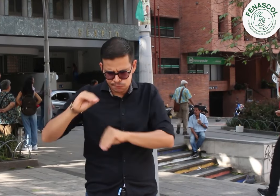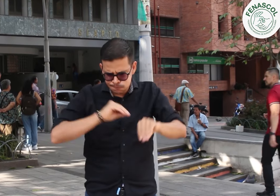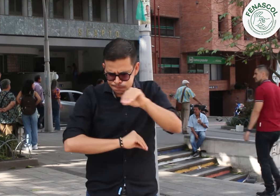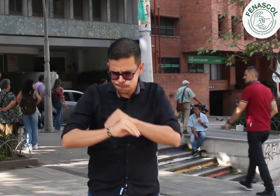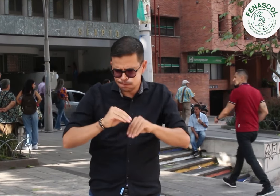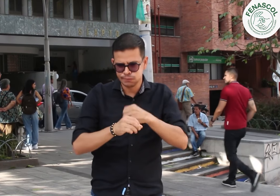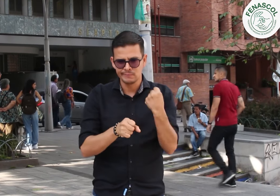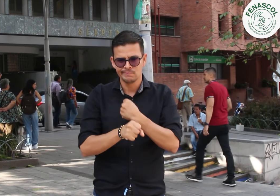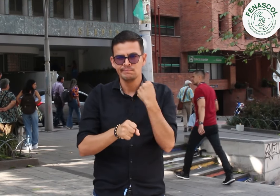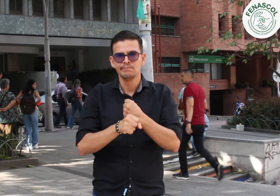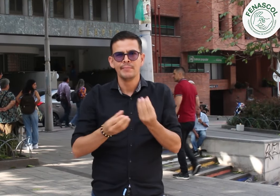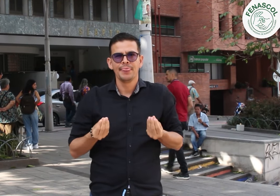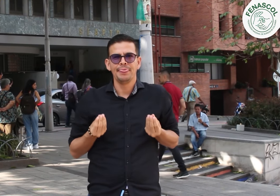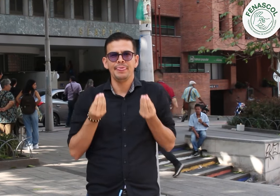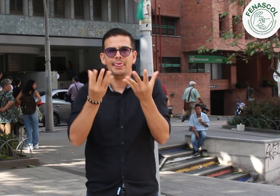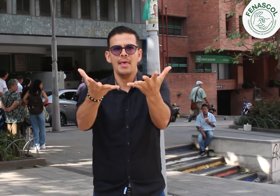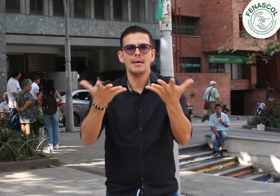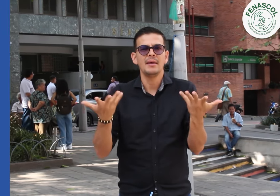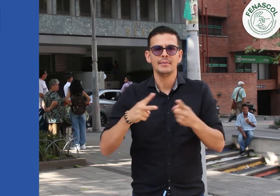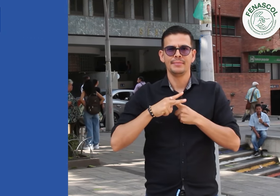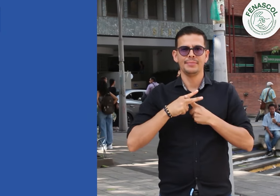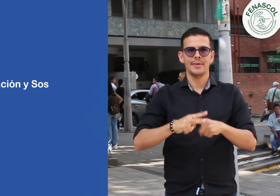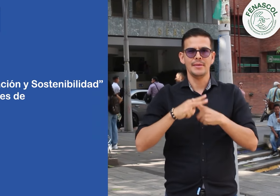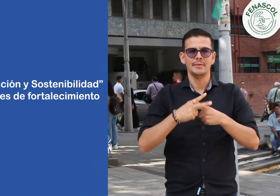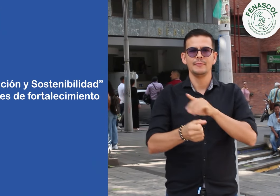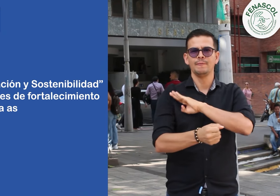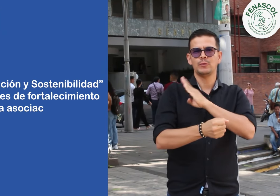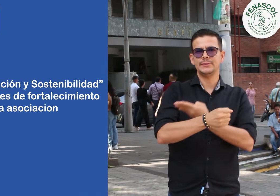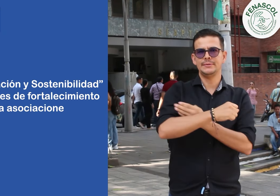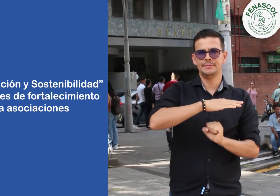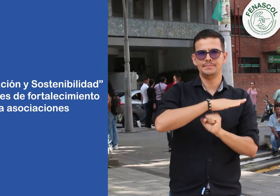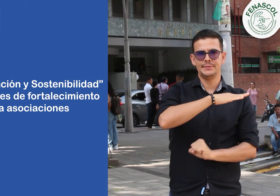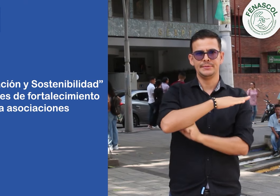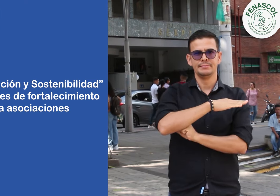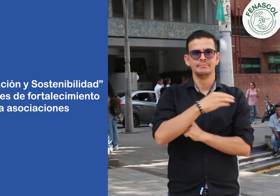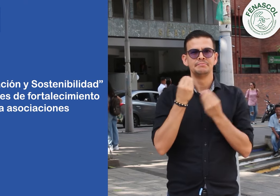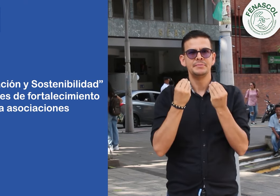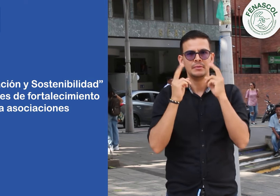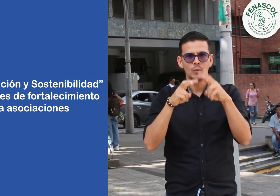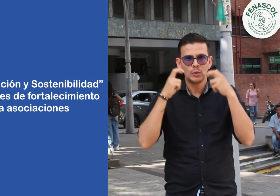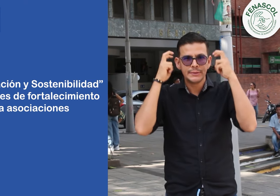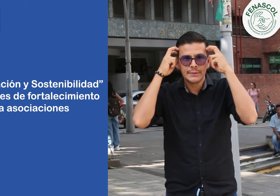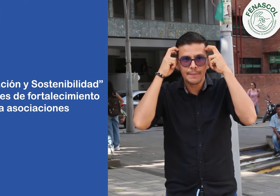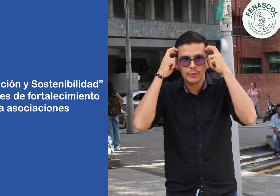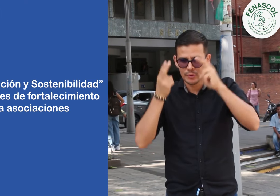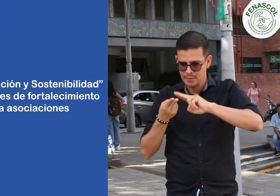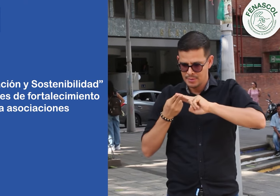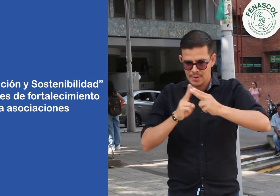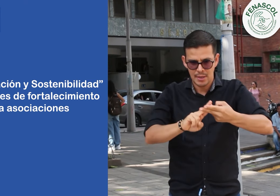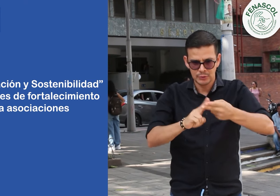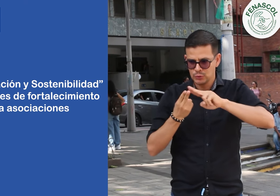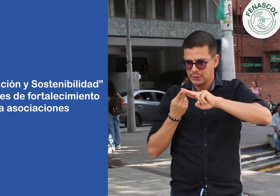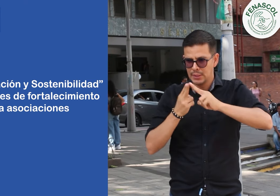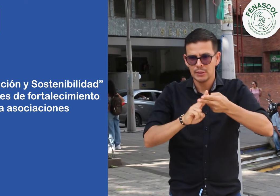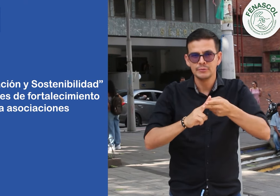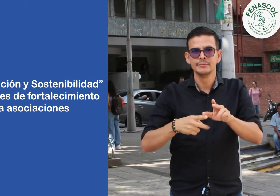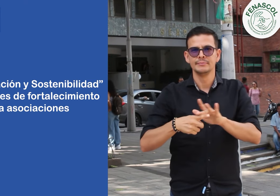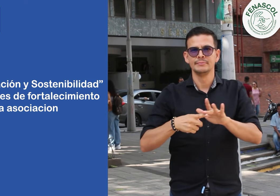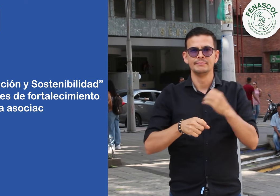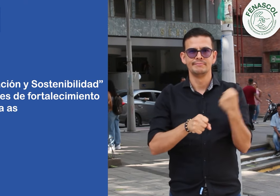talleres de fortalecimiento piloto a asociaciones en donde se da relación de conceptos y adquisición